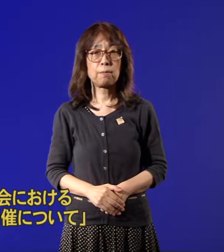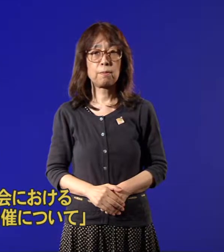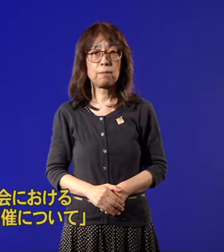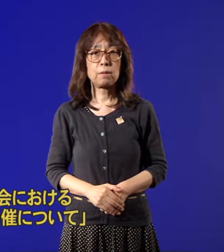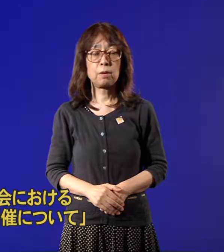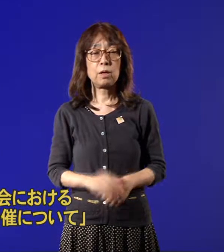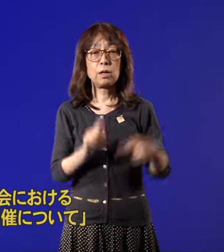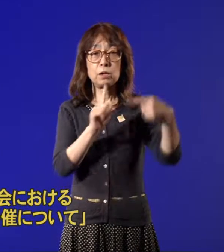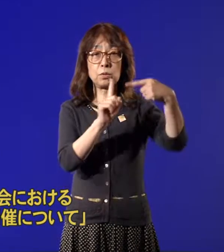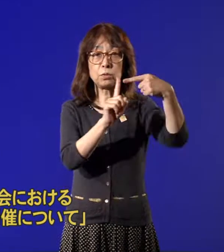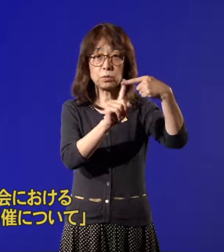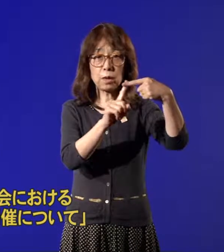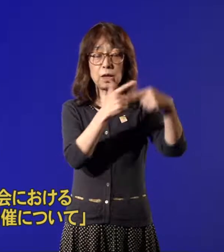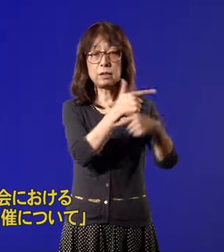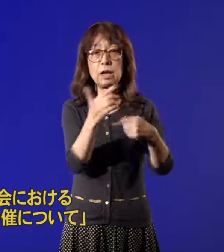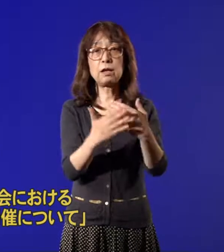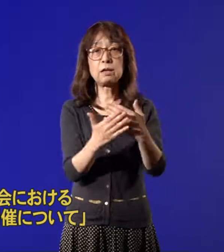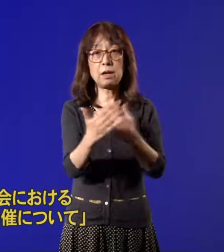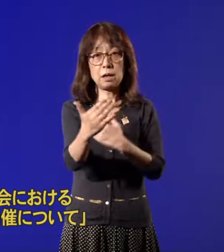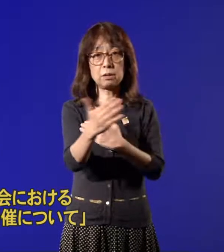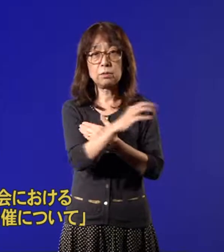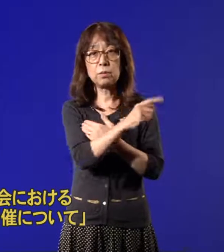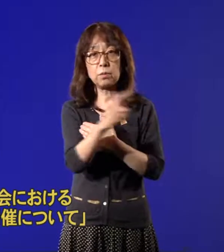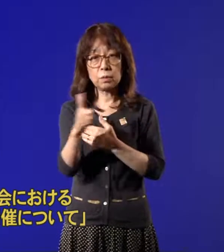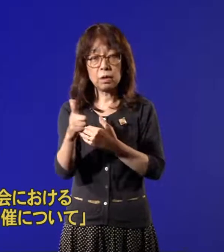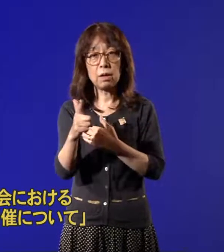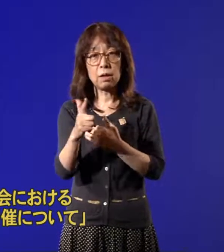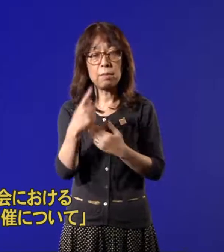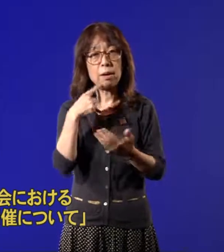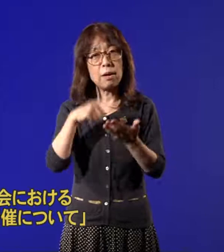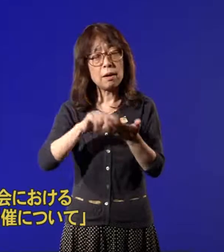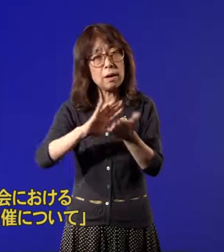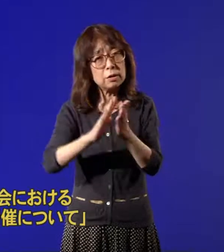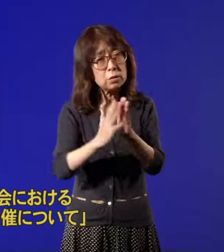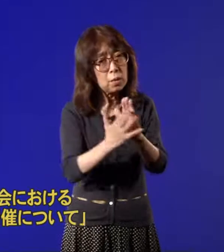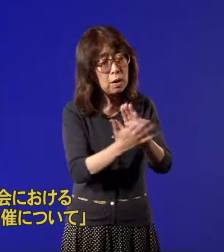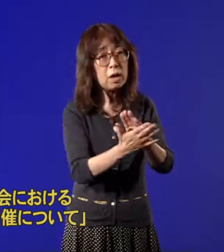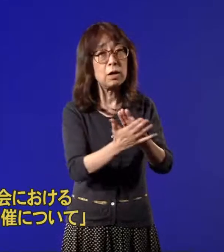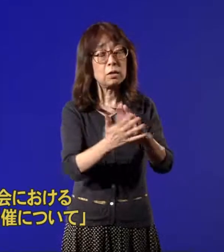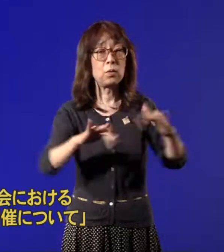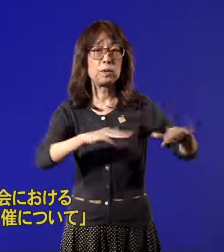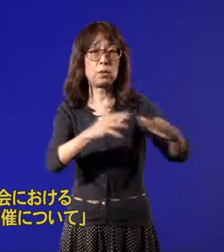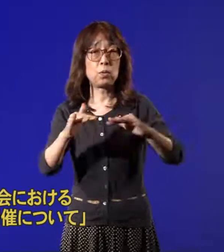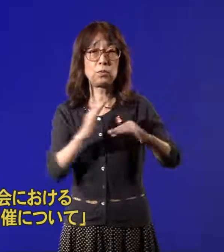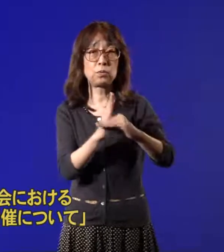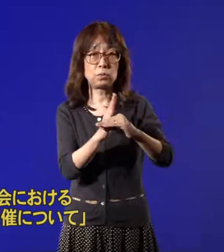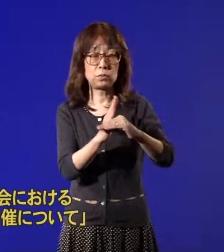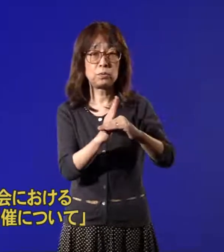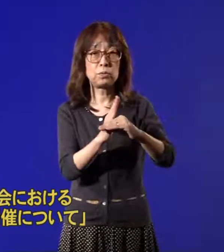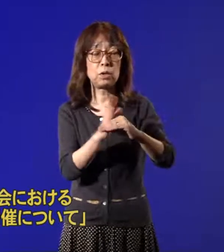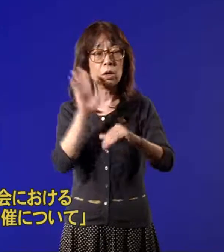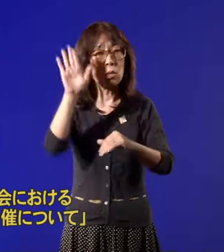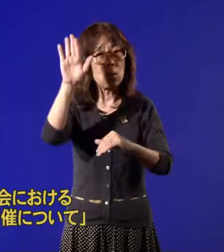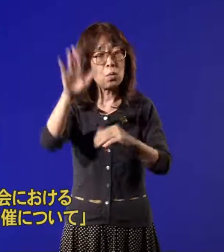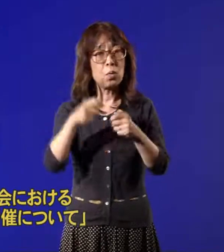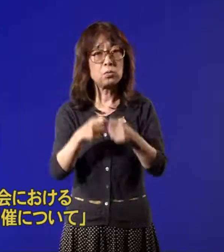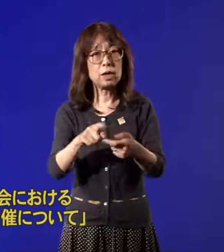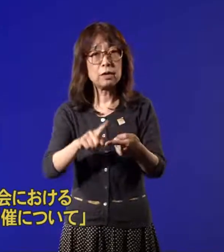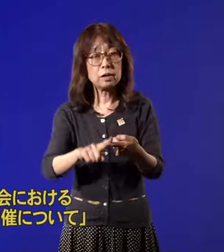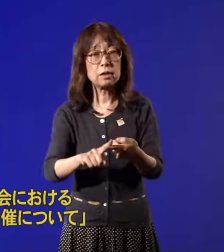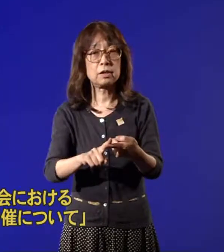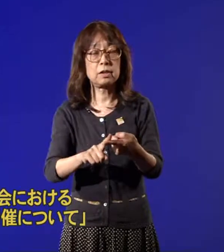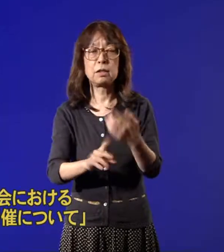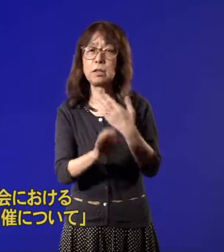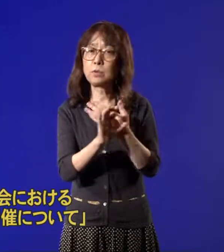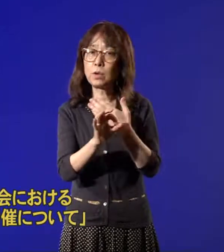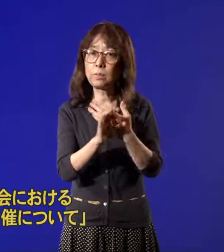一つはその大会そのもののいろんな簡素化というものが議論をされておりますので、まあ、今後具体的に